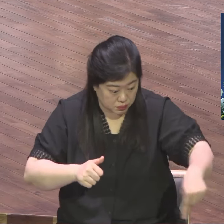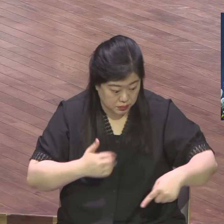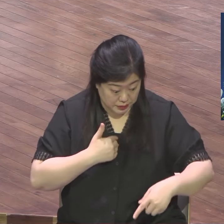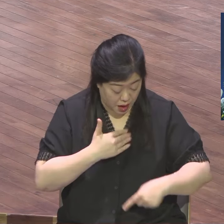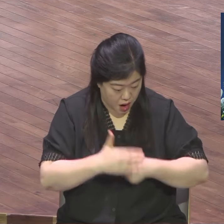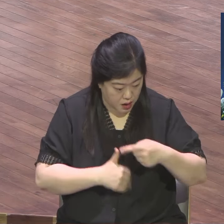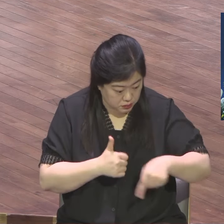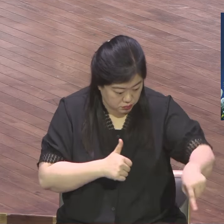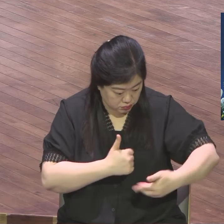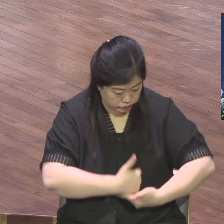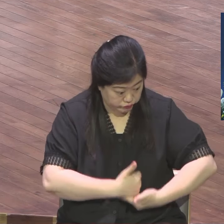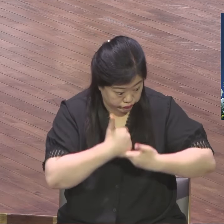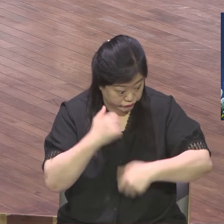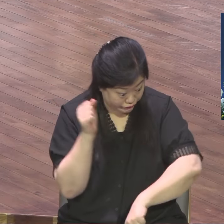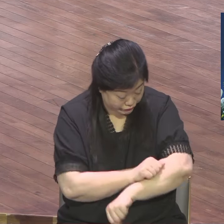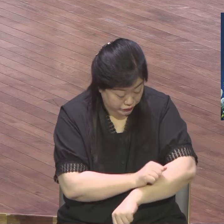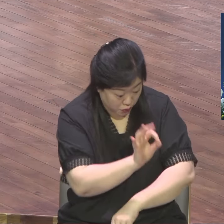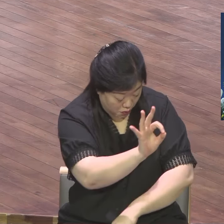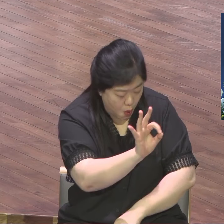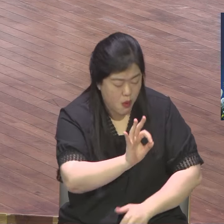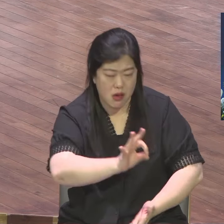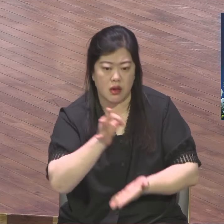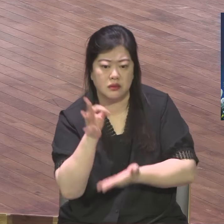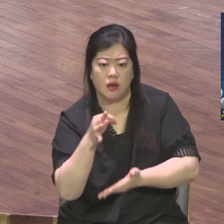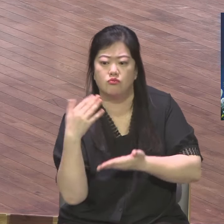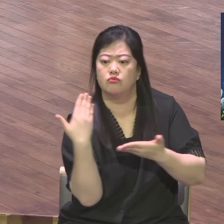그랬어요. 재물, 재물.